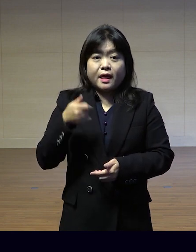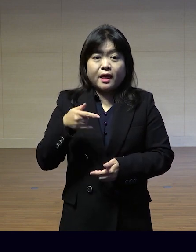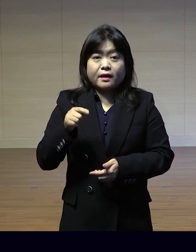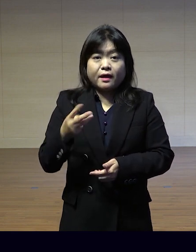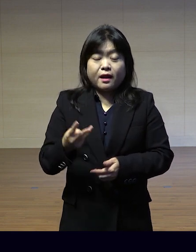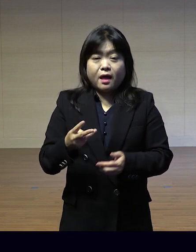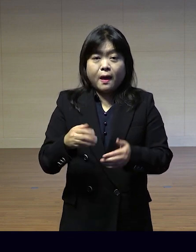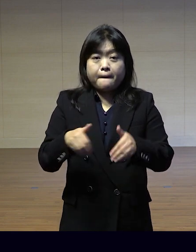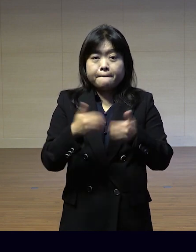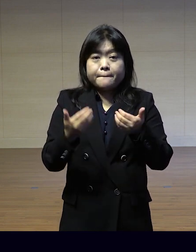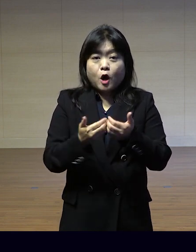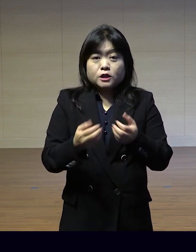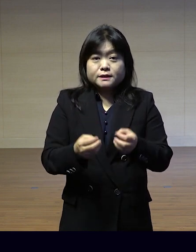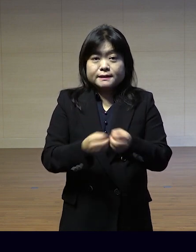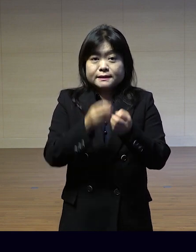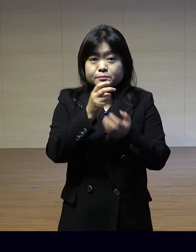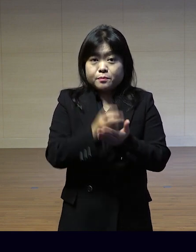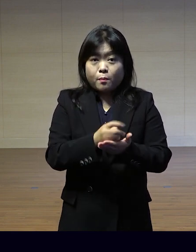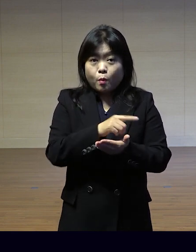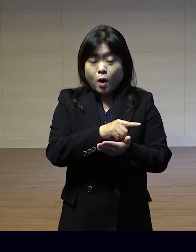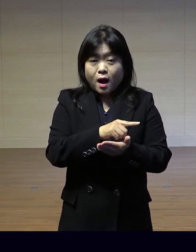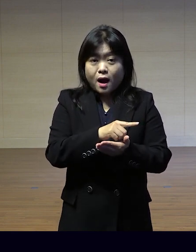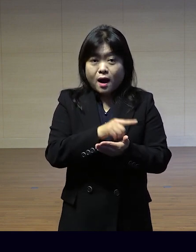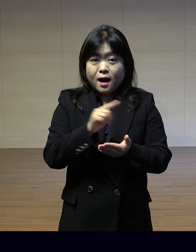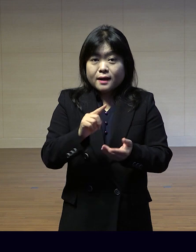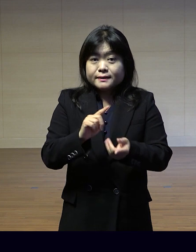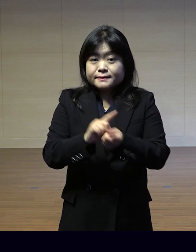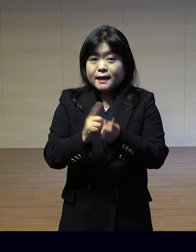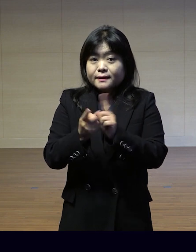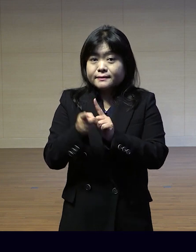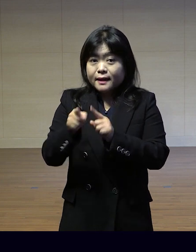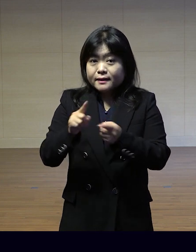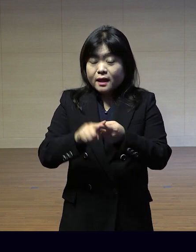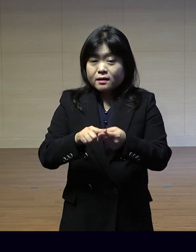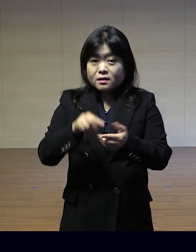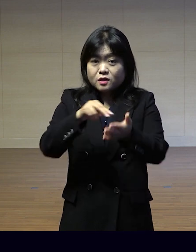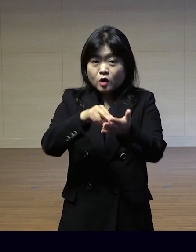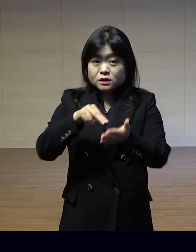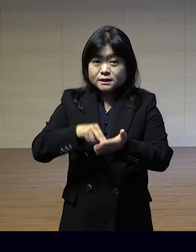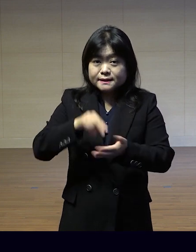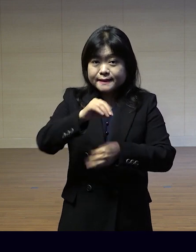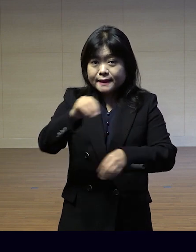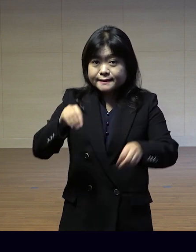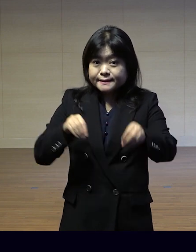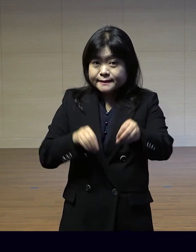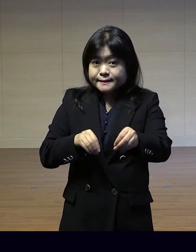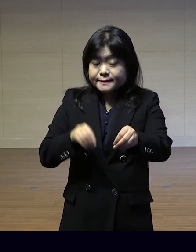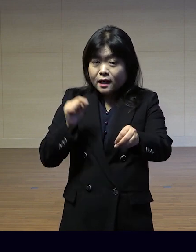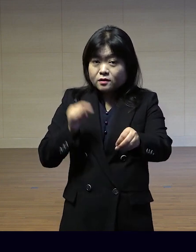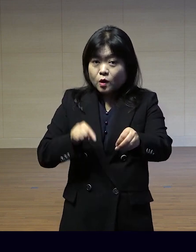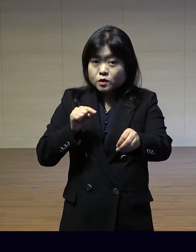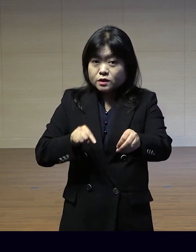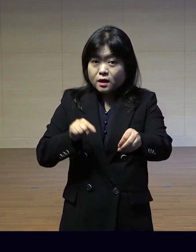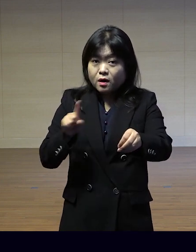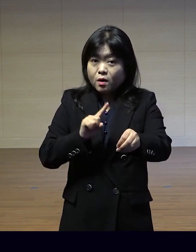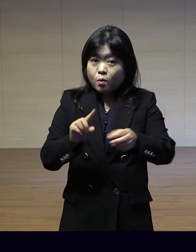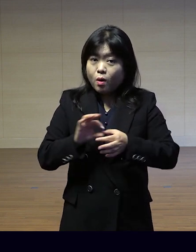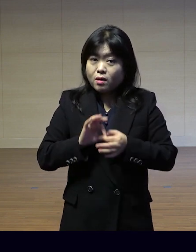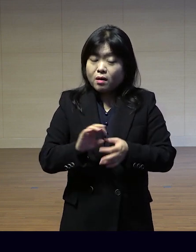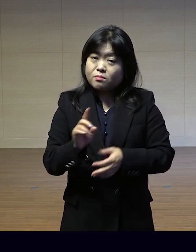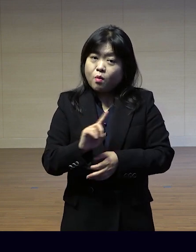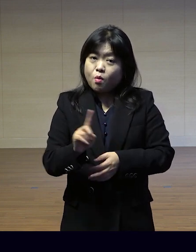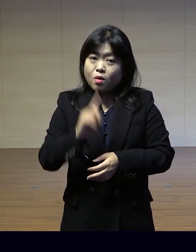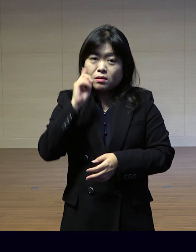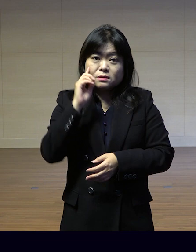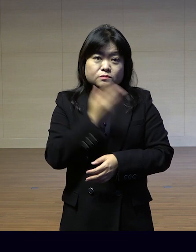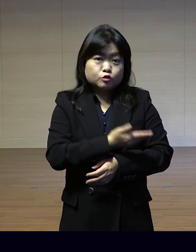해결의 변정법과 상대방에 대해 역지사지하는 것은 어떤 관계인가요? 라고